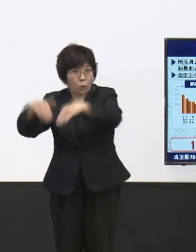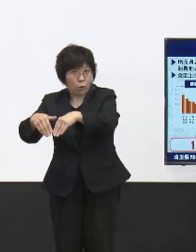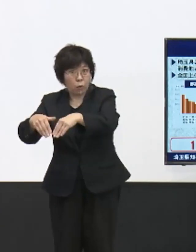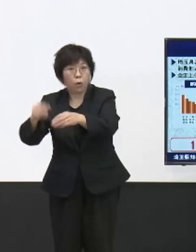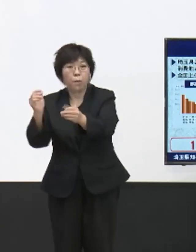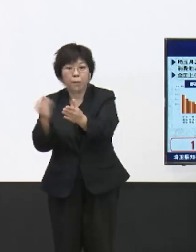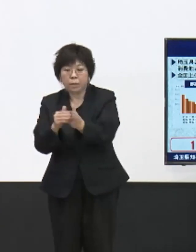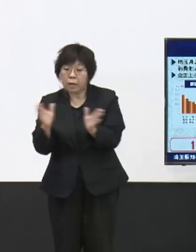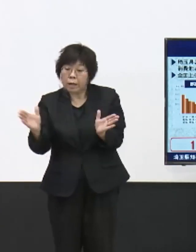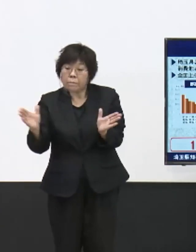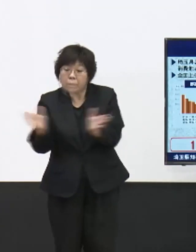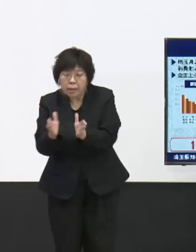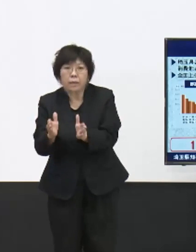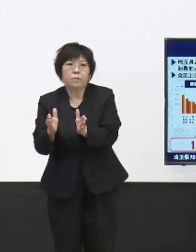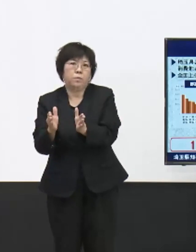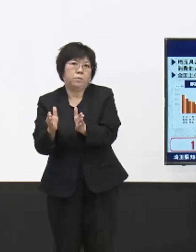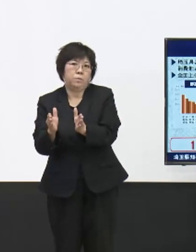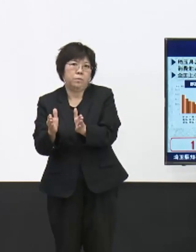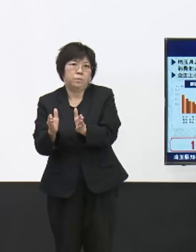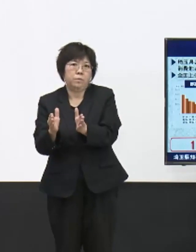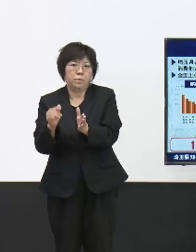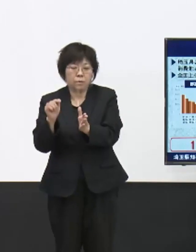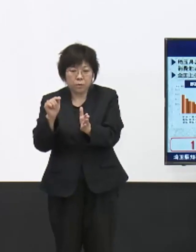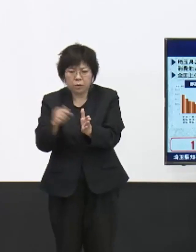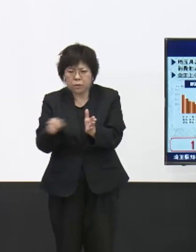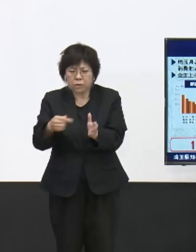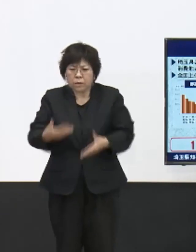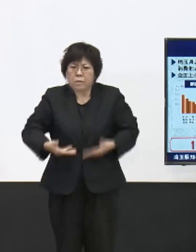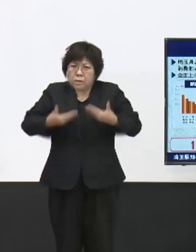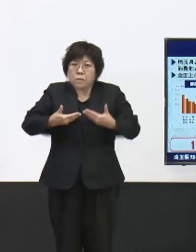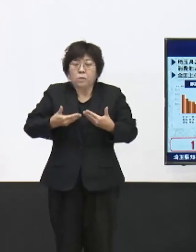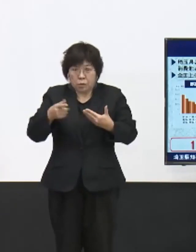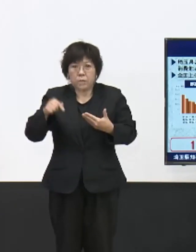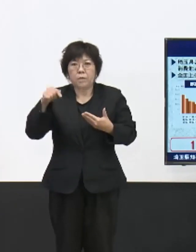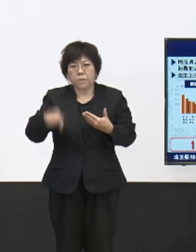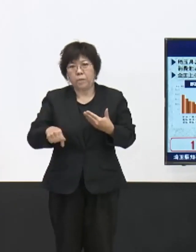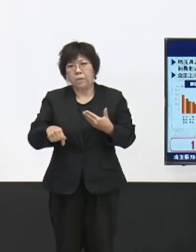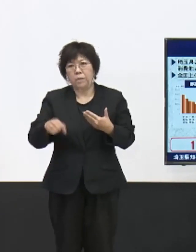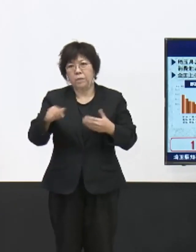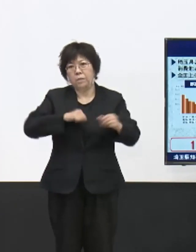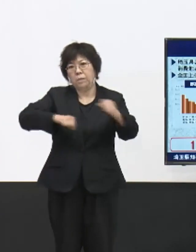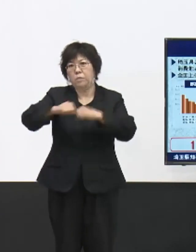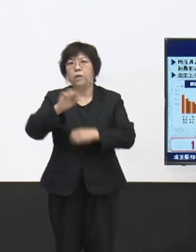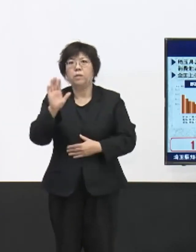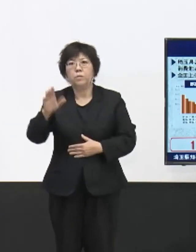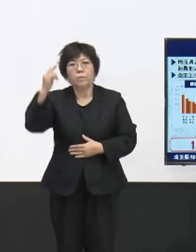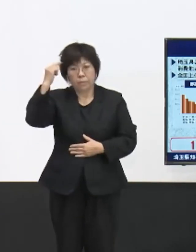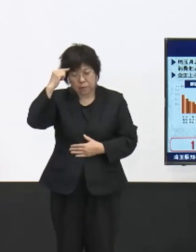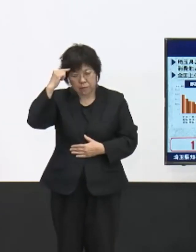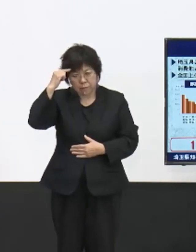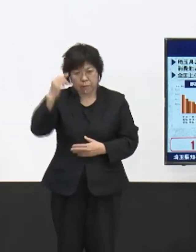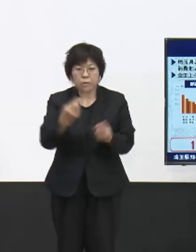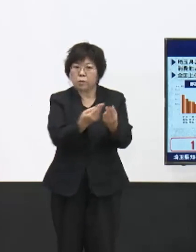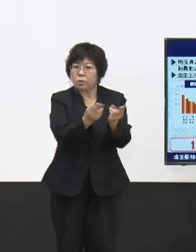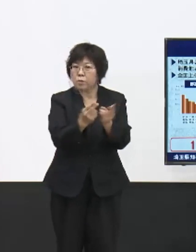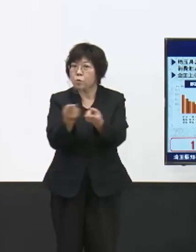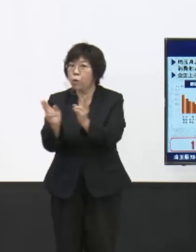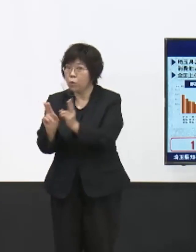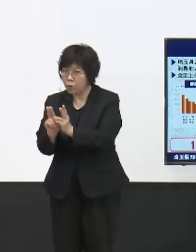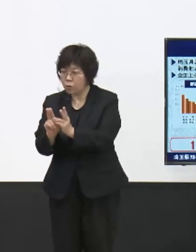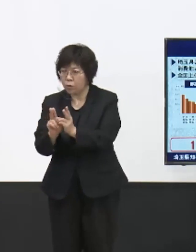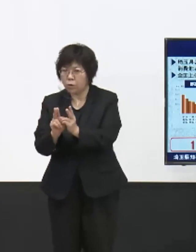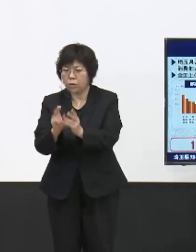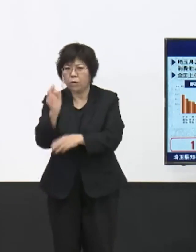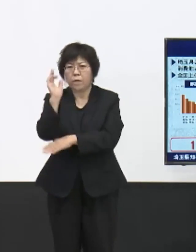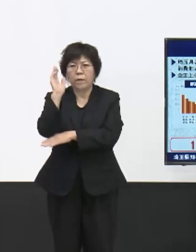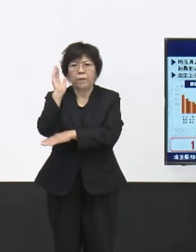で、かなり短い間に行われたのかなというふうに思います。そうした中で、各党のですね、政策